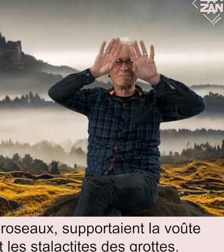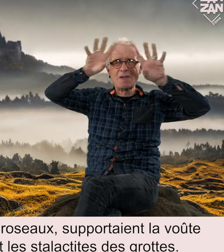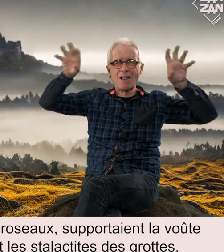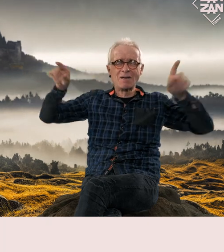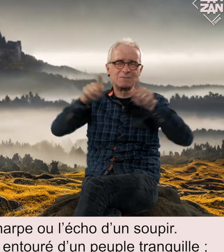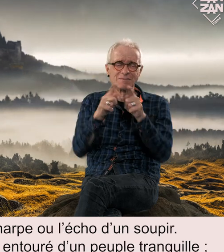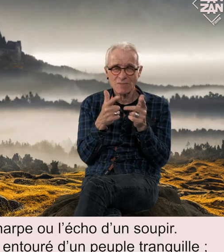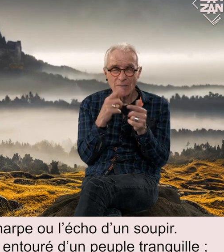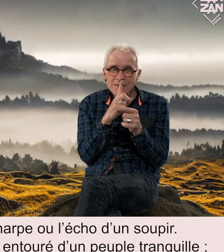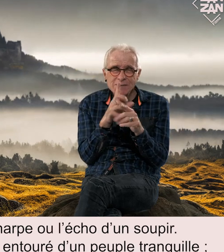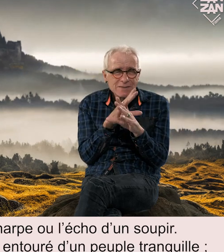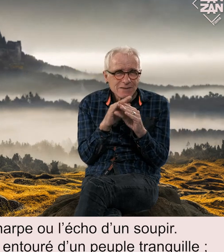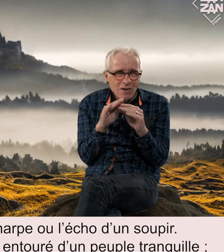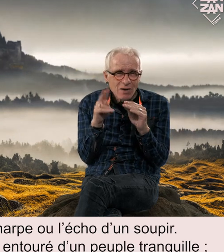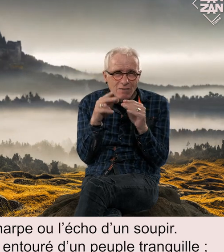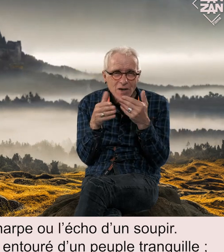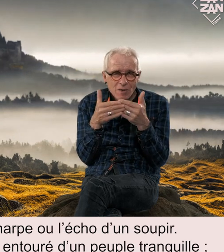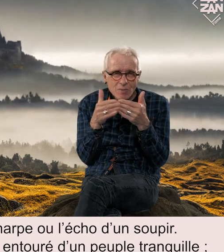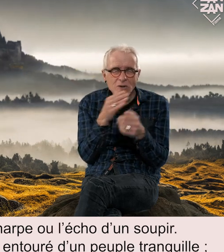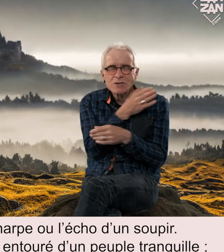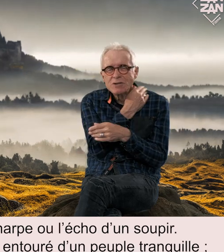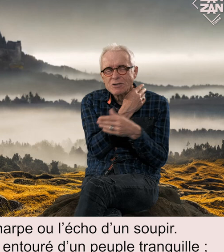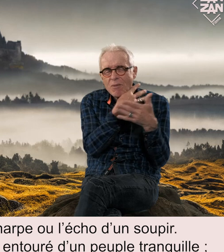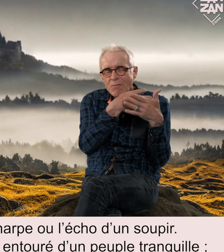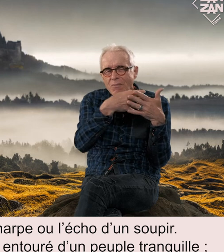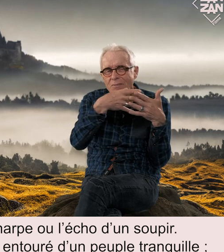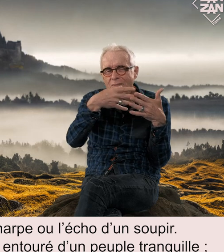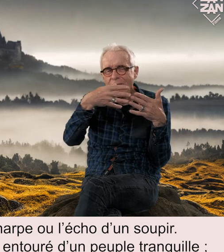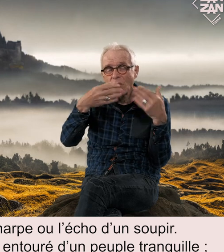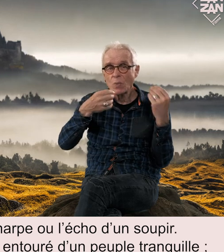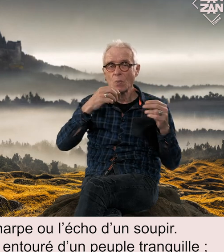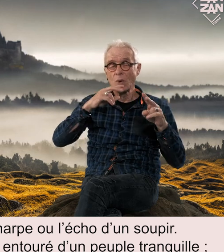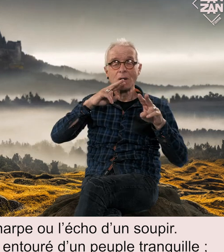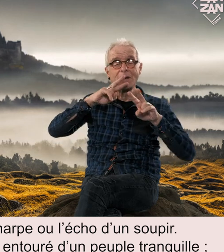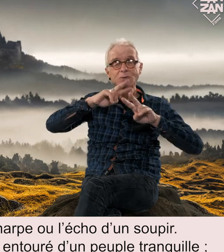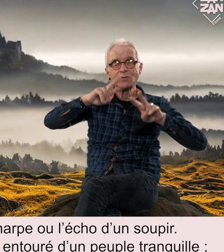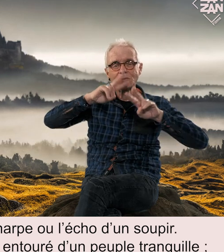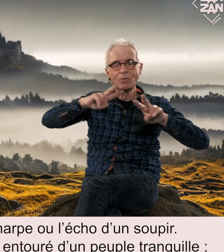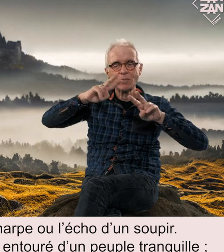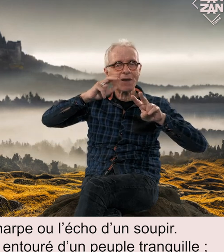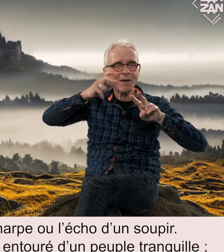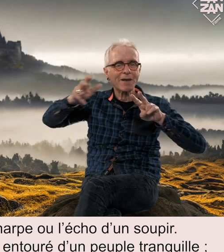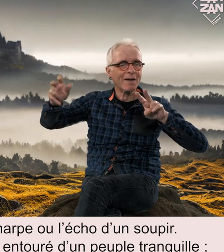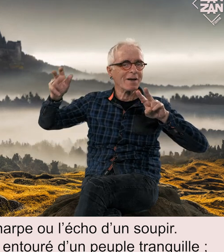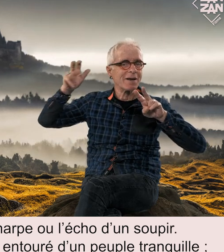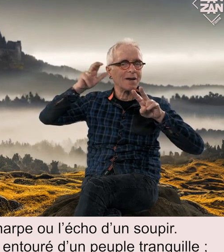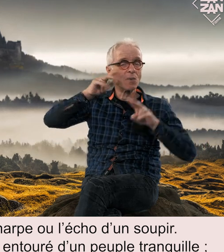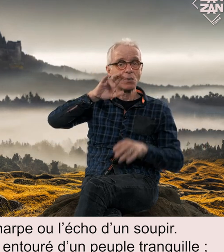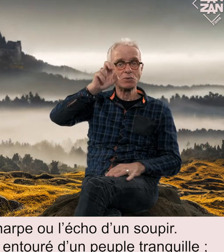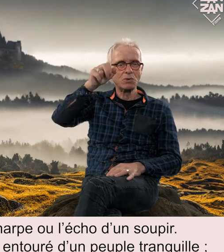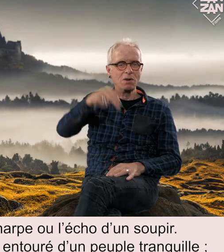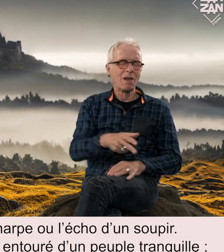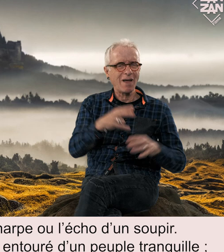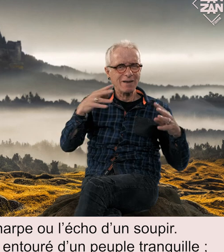un tel silence que l'on entendait le frôlement d'une écharpe ou l'écho d'un soupir. Julien ne faisait plus la guerre.